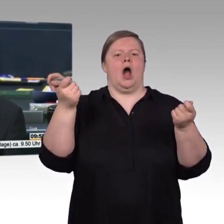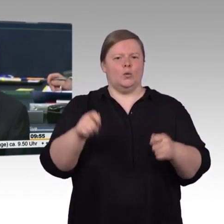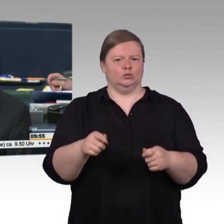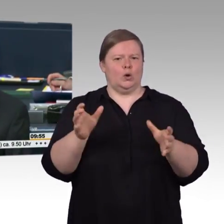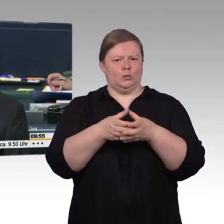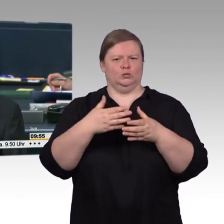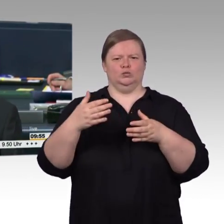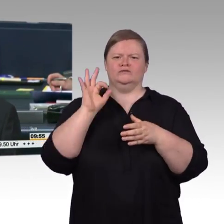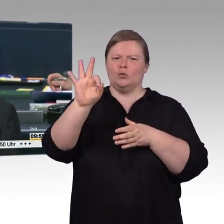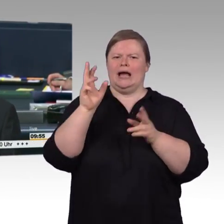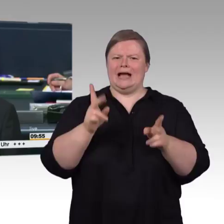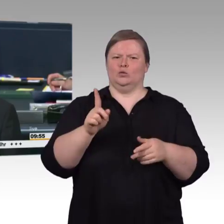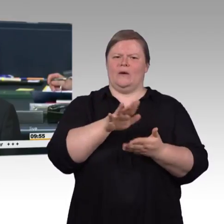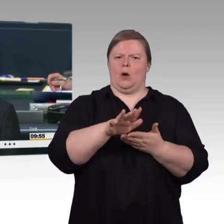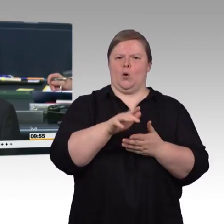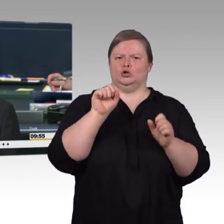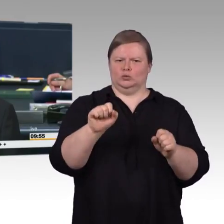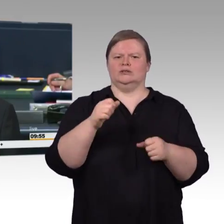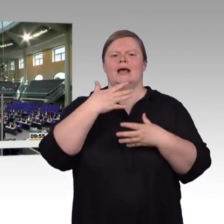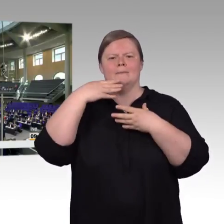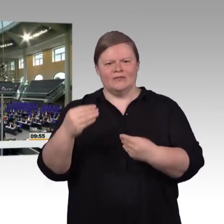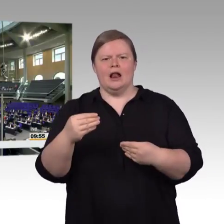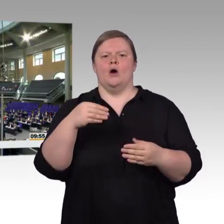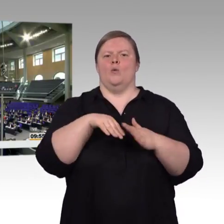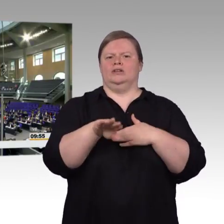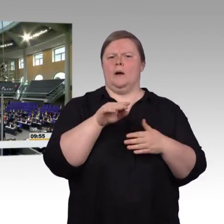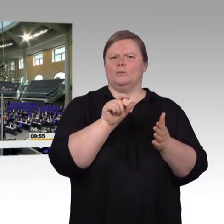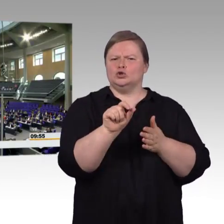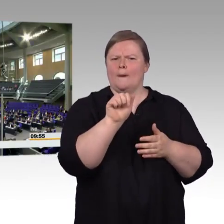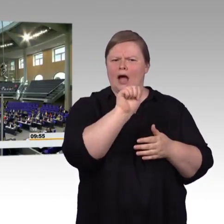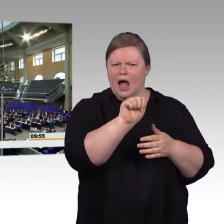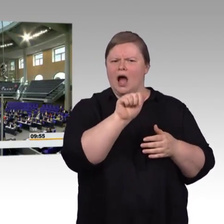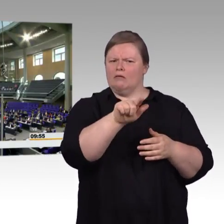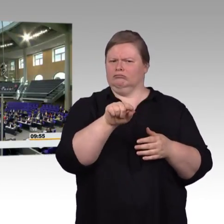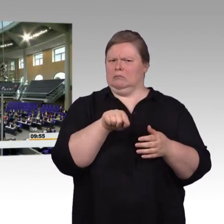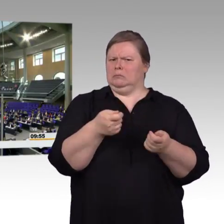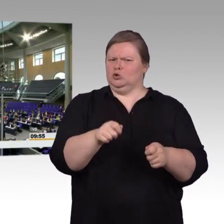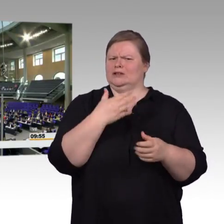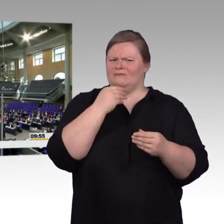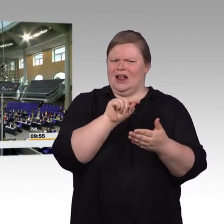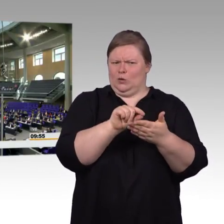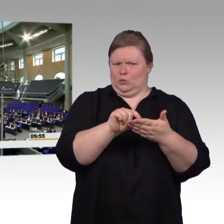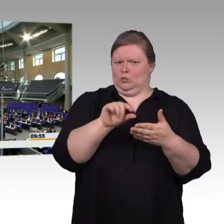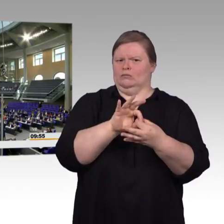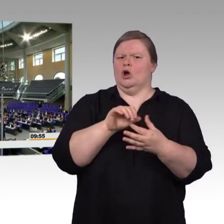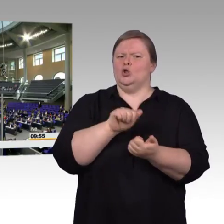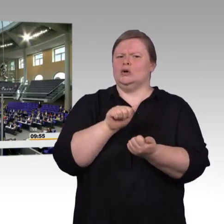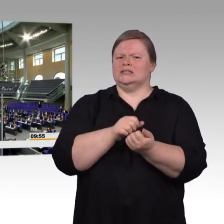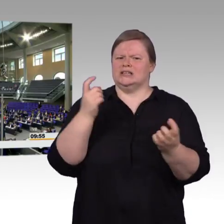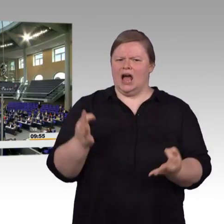anzunehmen. Ich bitte diejenigen, die dem Gesetzentwurf in der Ausschussfassung zustimmen wollen, um das Handzeichen.